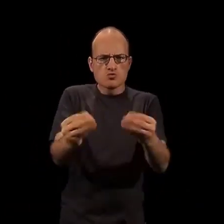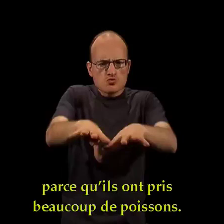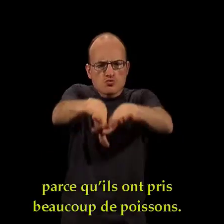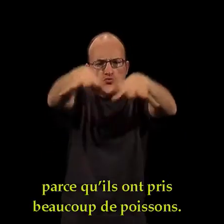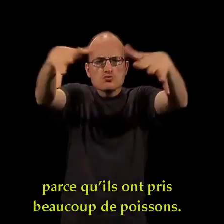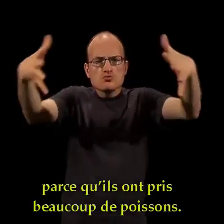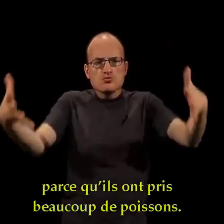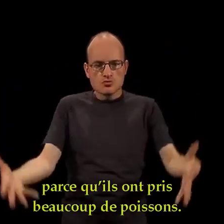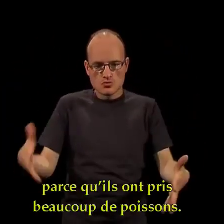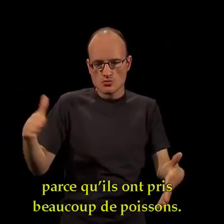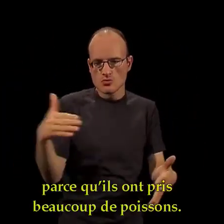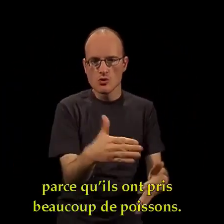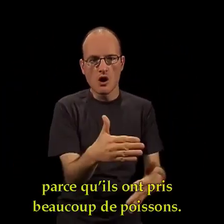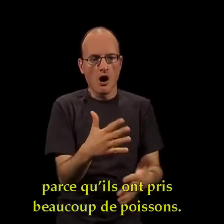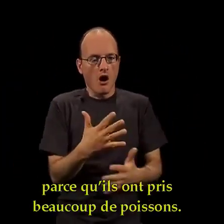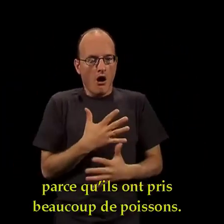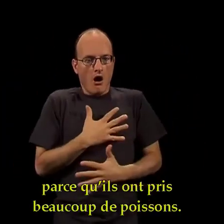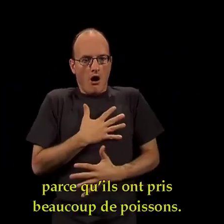parce qu'ils ont pris beaucoup de poissons.